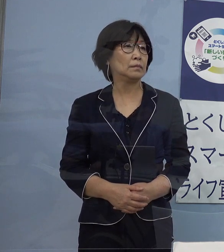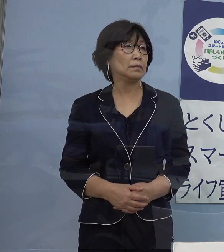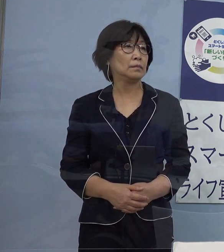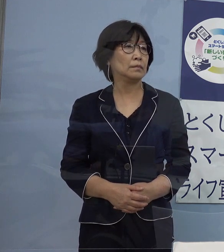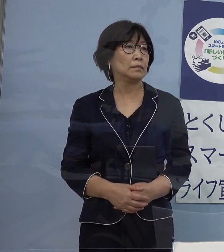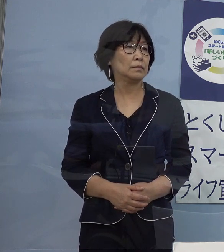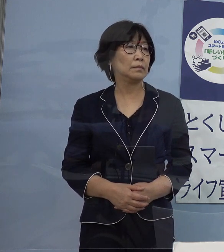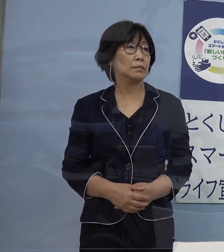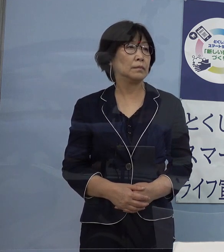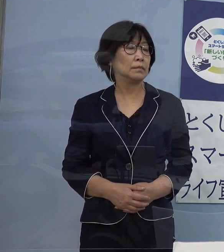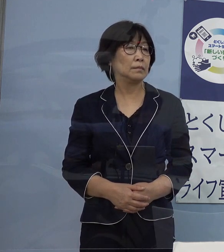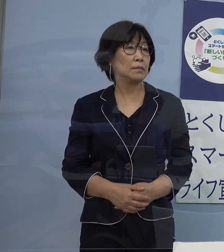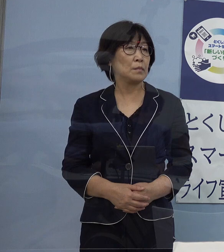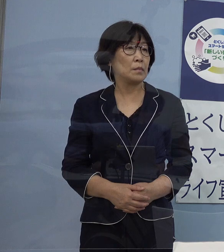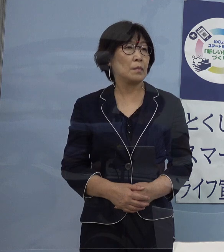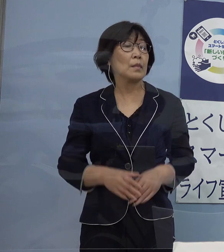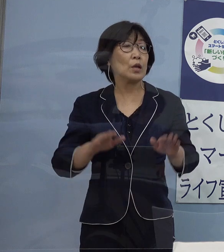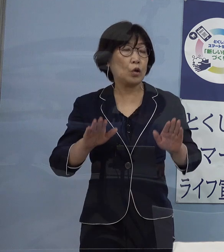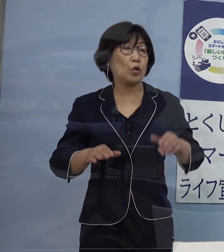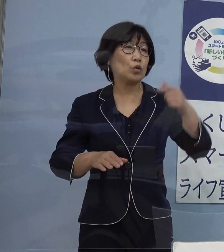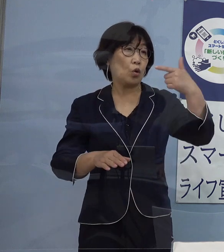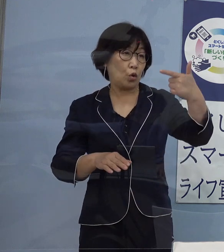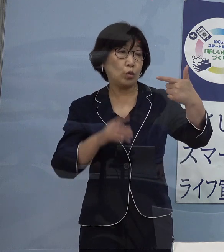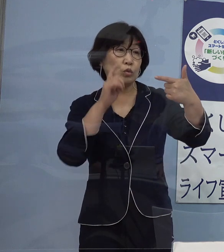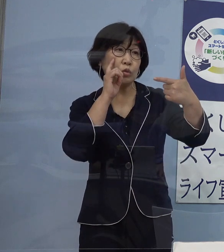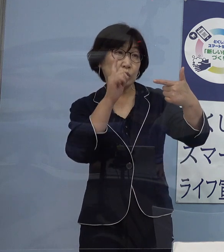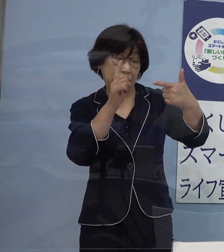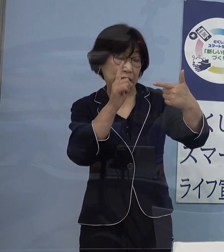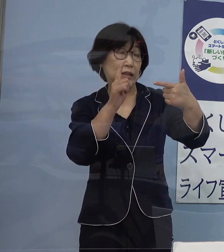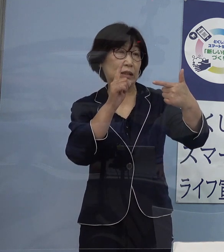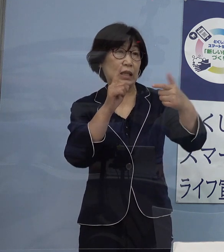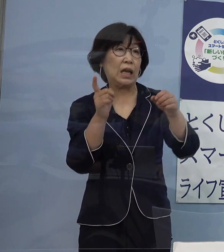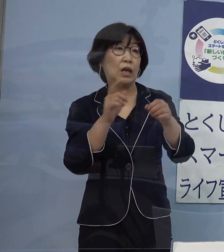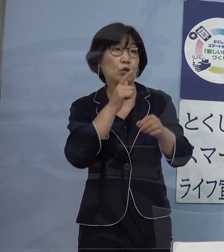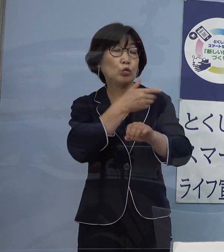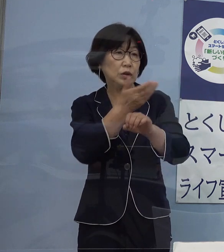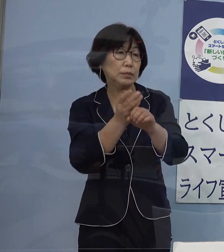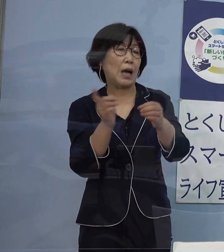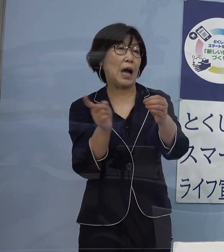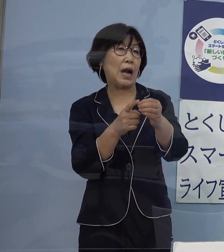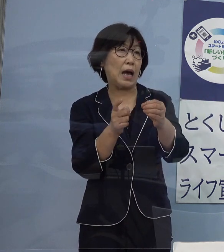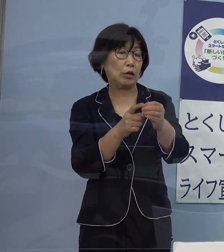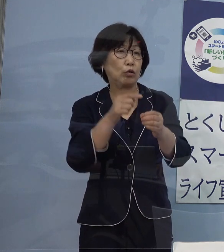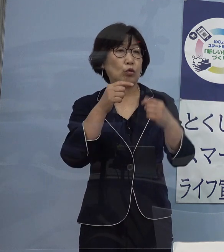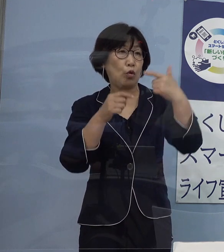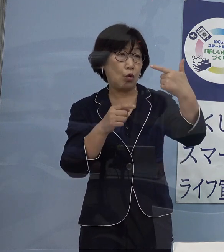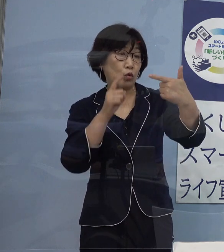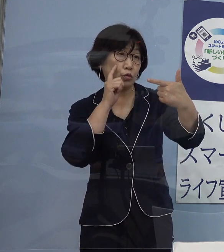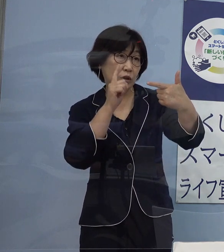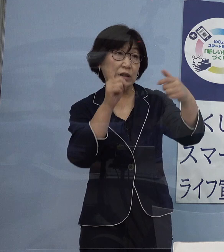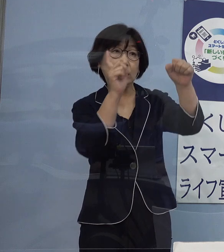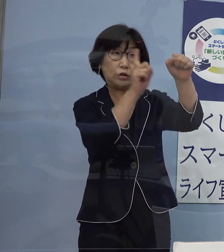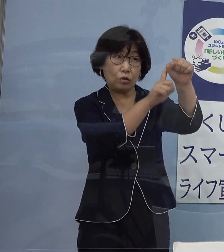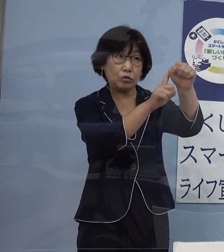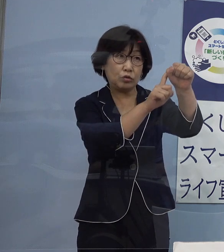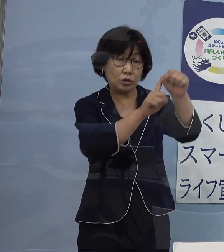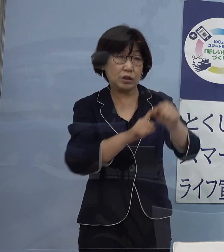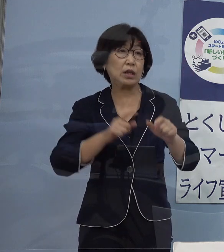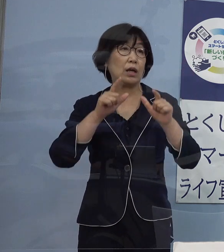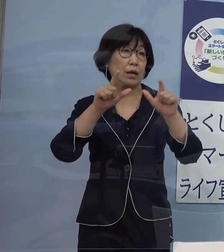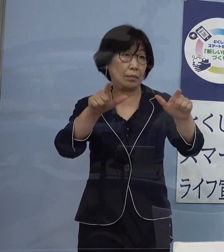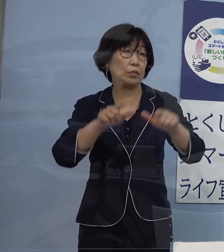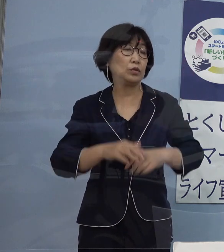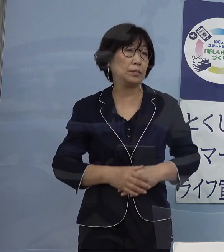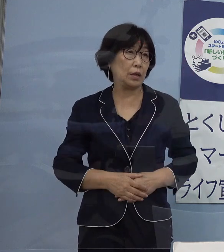では今日時点での徳島アラート6指標について今から発表をさせていただきます。まず